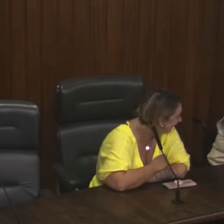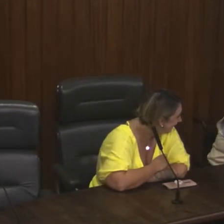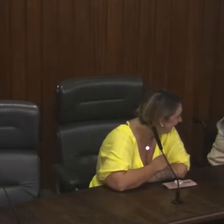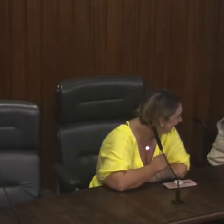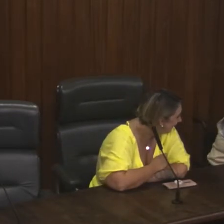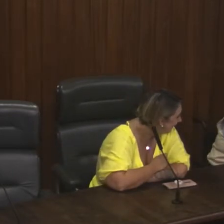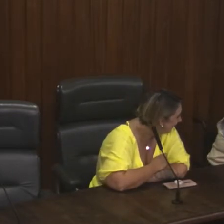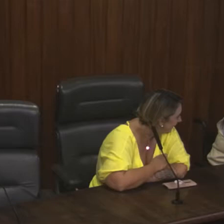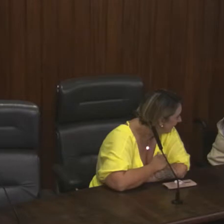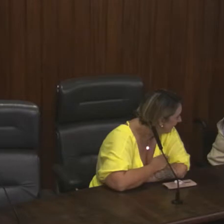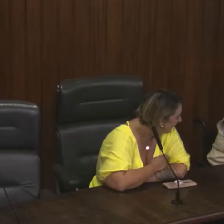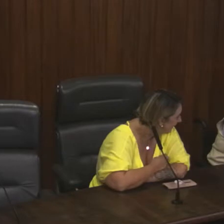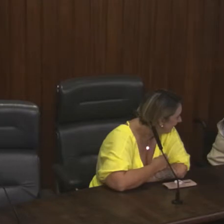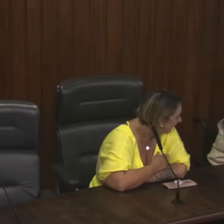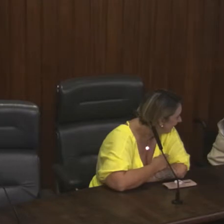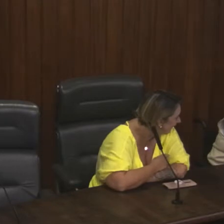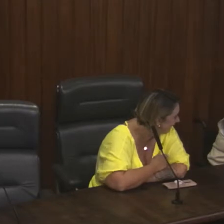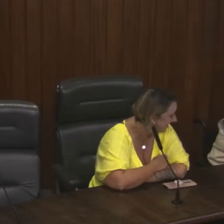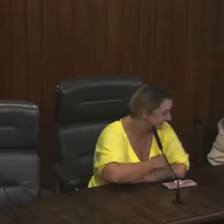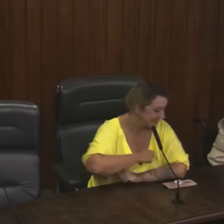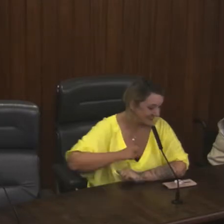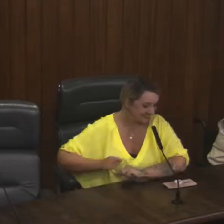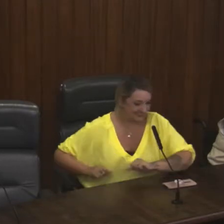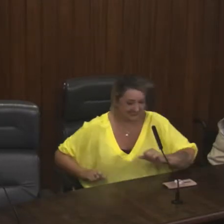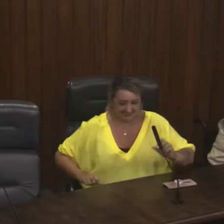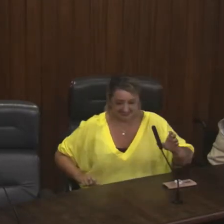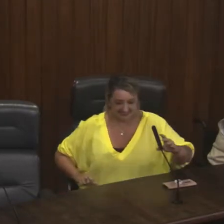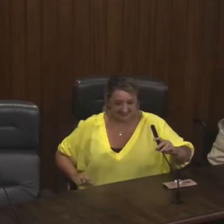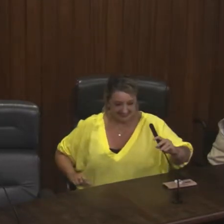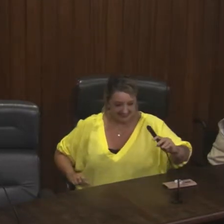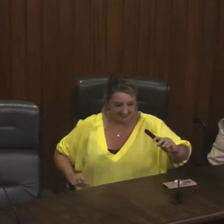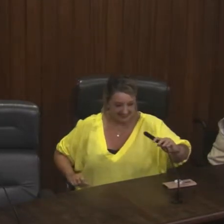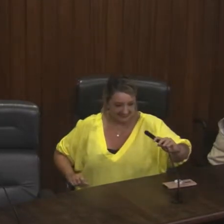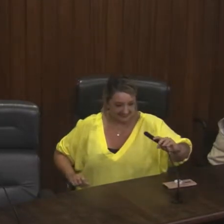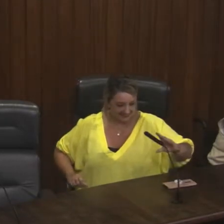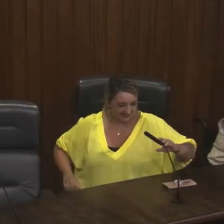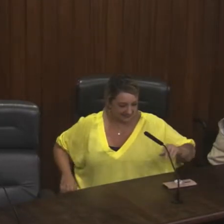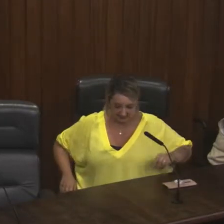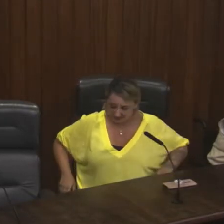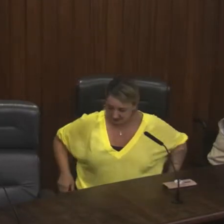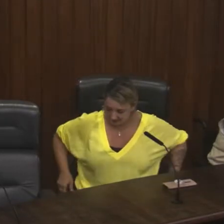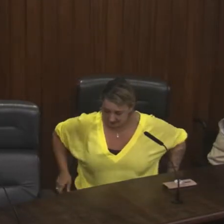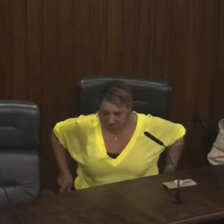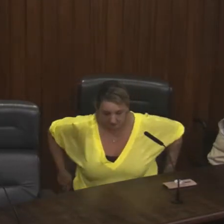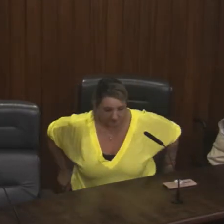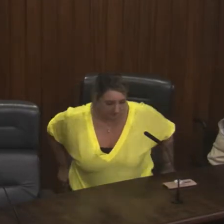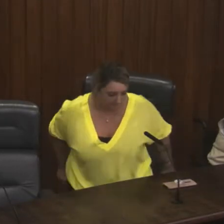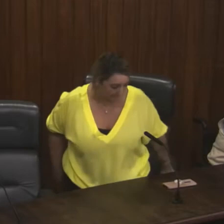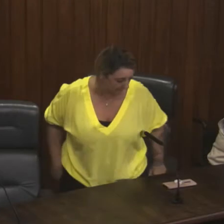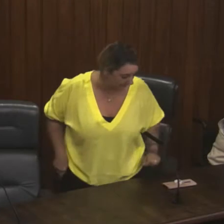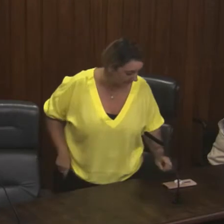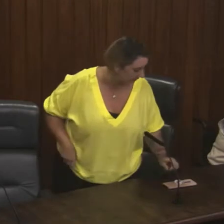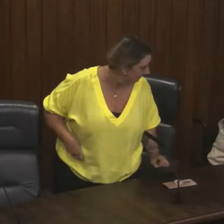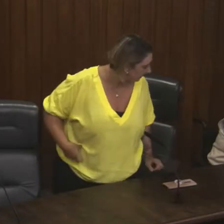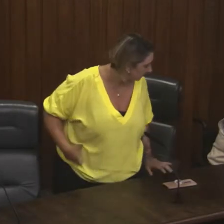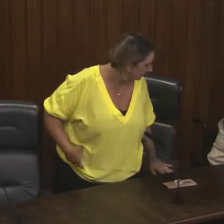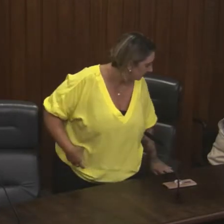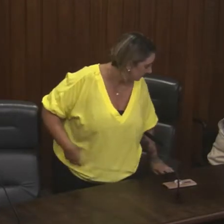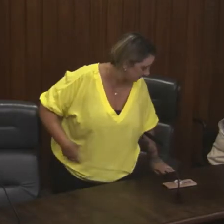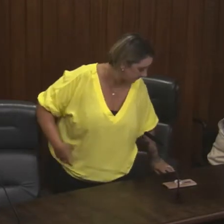com a chuva, que eu moro longe, como ela disse, e eu vou pegar inundação no caminho. O deputado Adalberto Freitas, esse é o primeiro mandato nesta